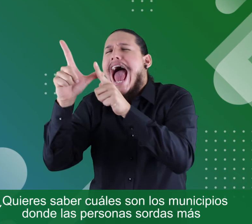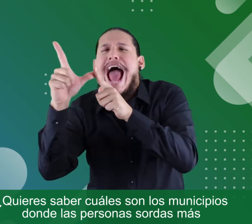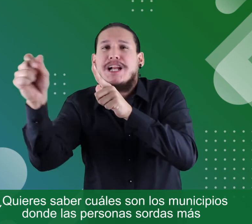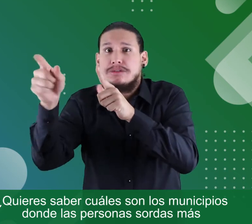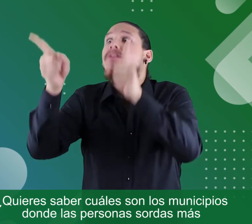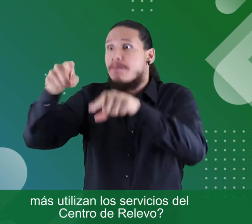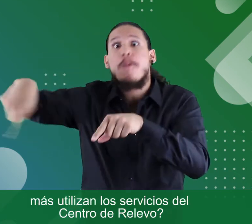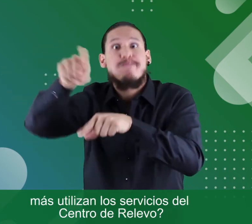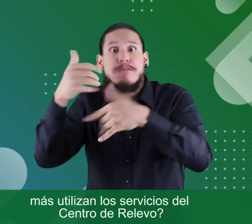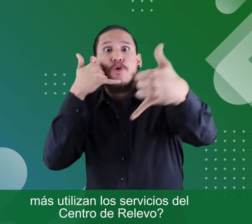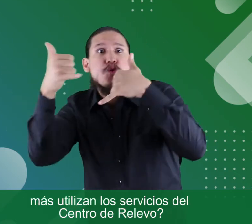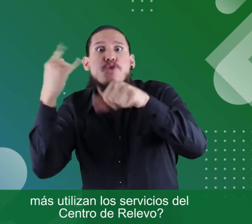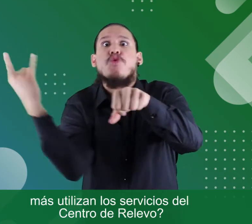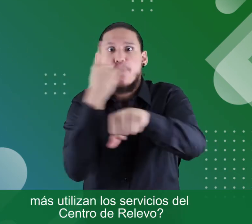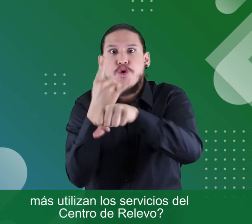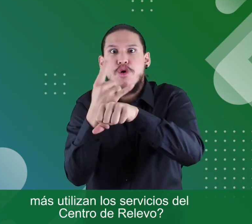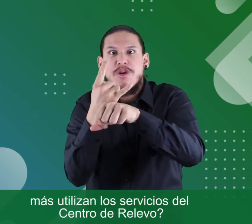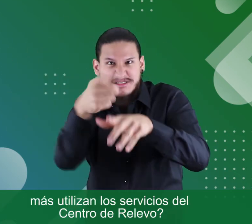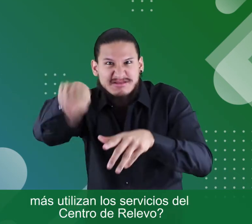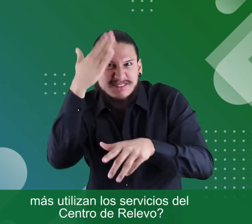personas sordas más utilizan los servicios del Centro de Relevo?